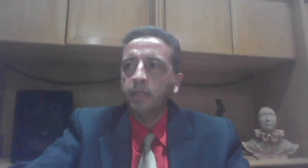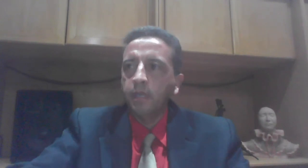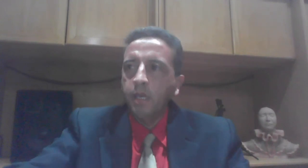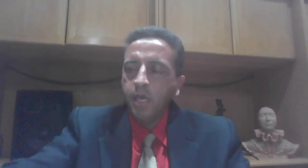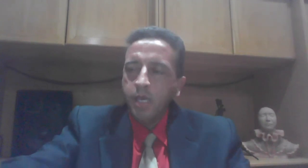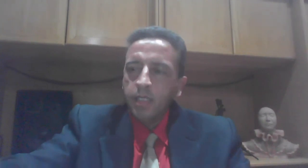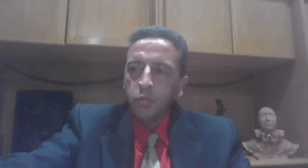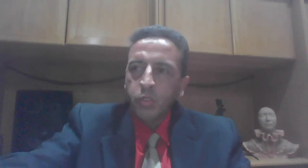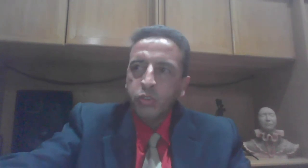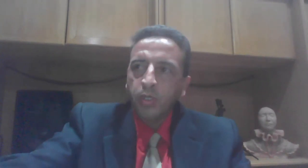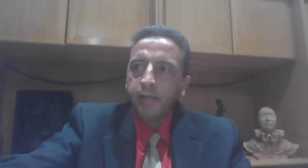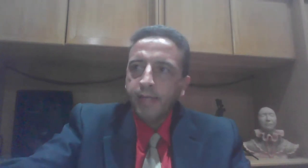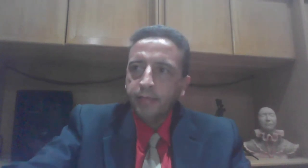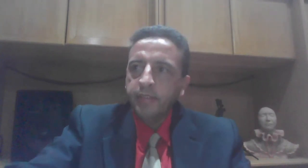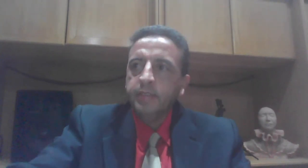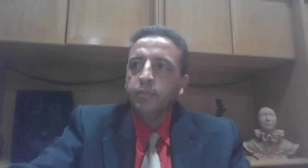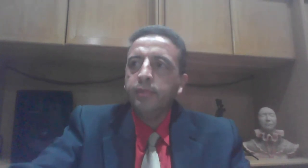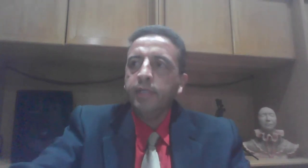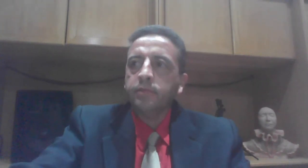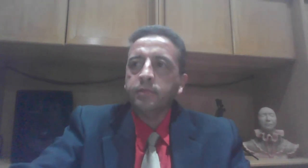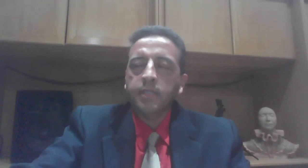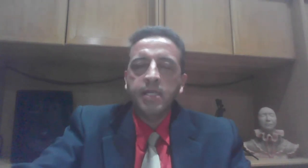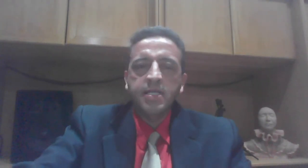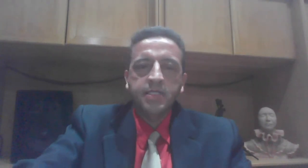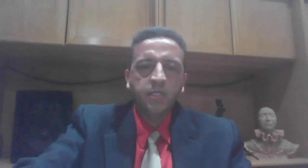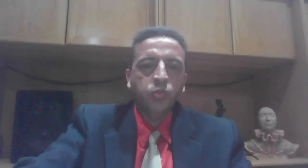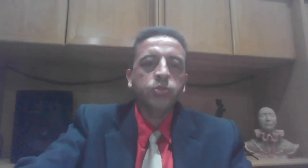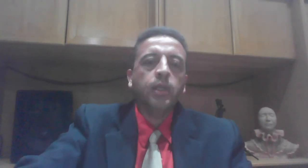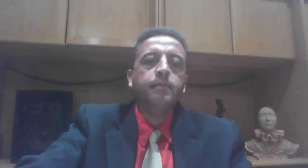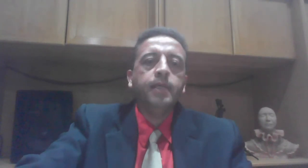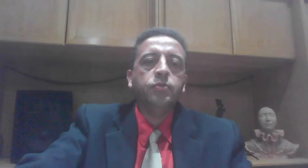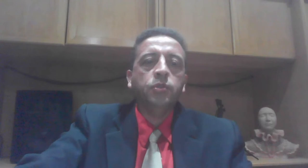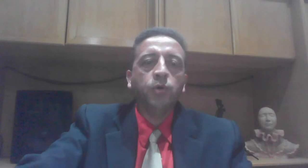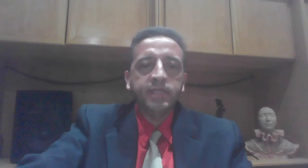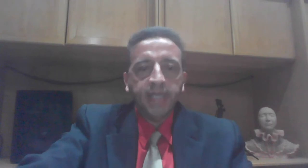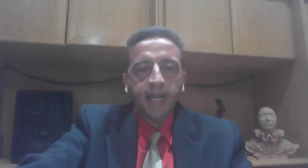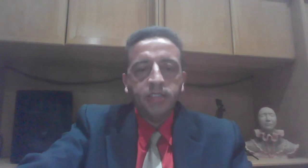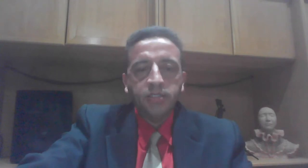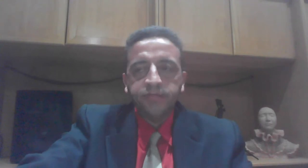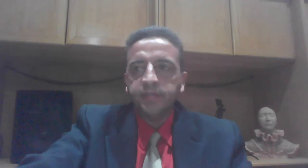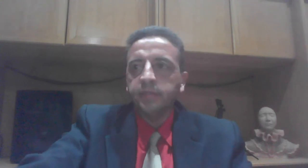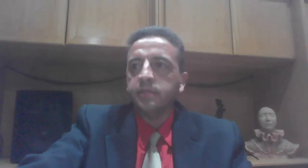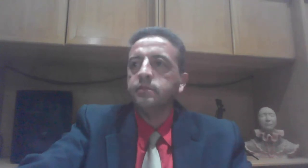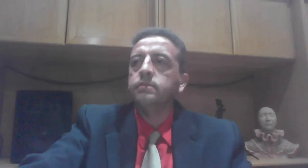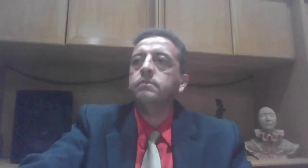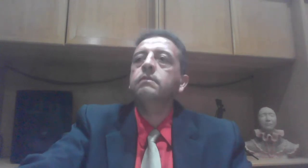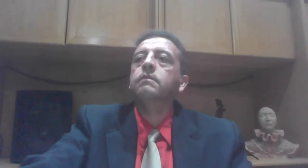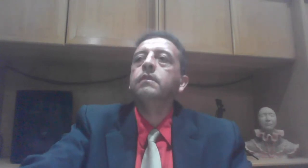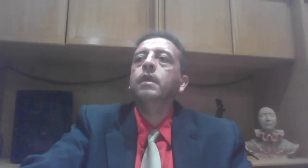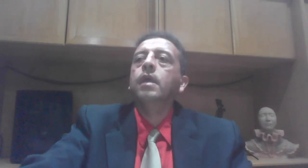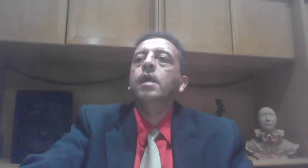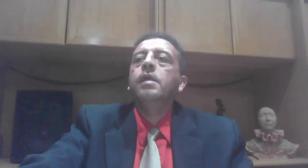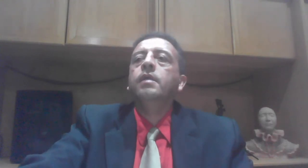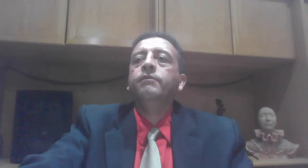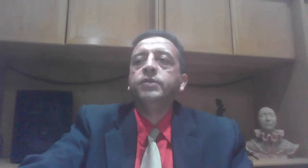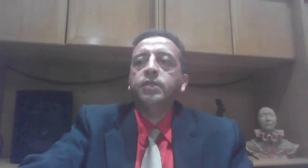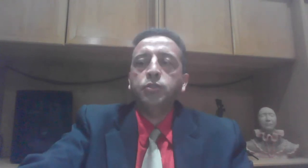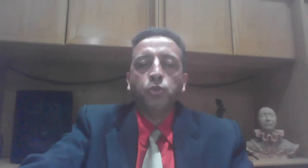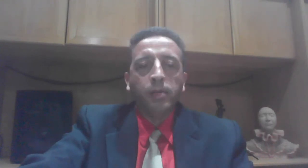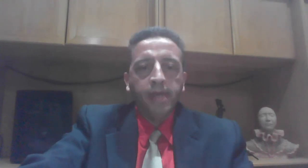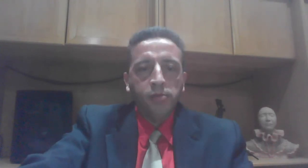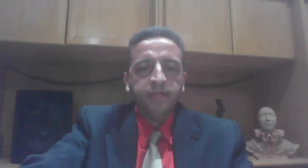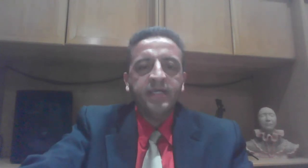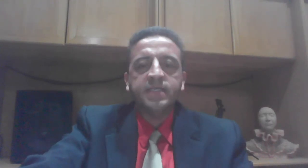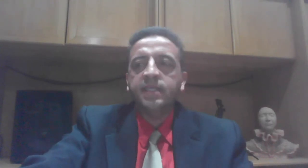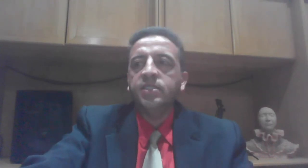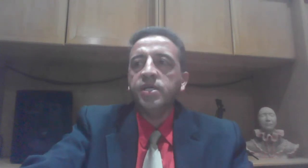perseverança. E que o isolamento, nesse momento, seja um isolamento de coisas negativas. E que